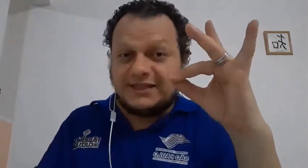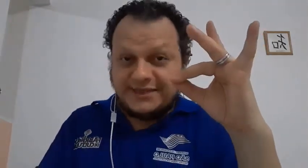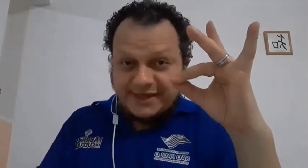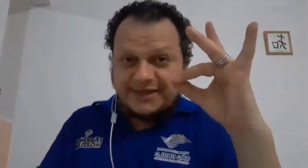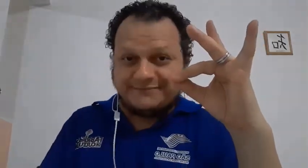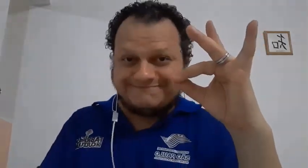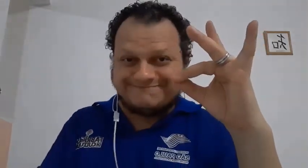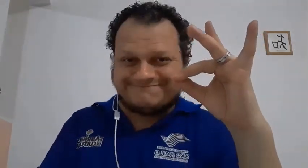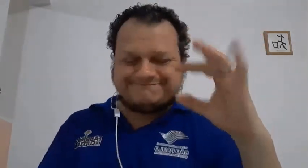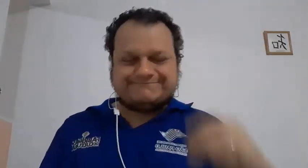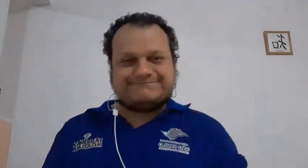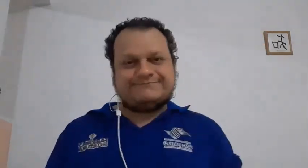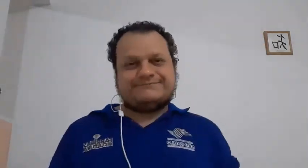D,